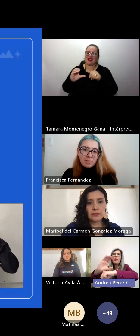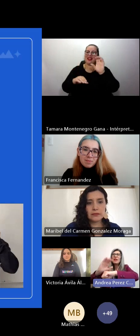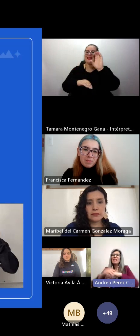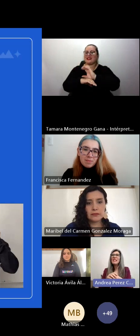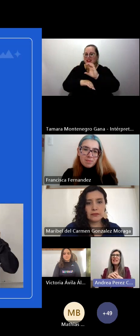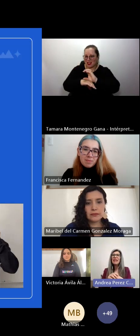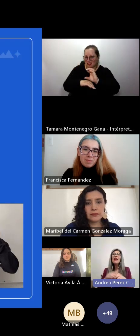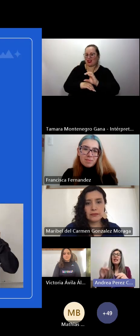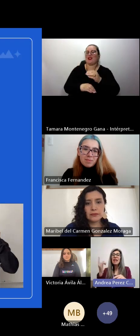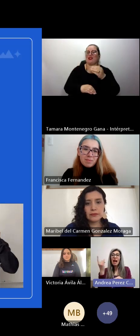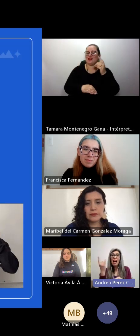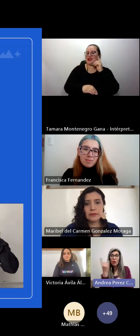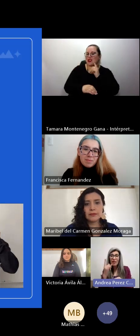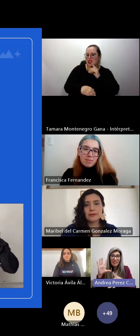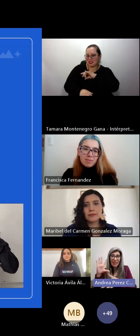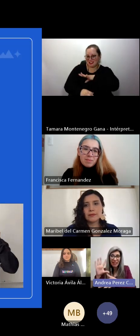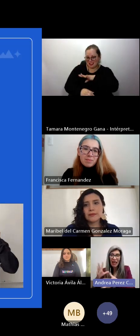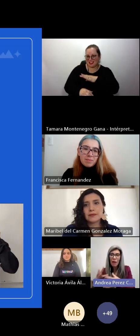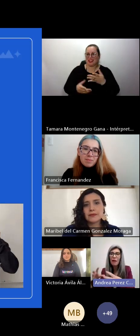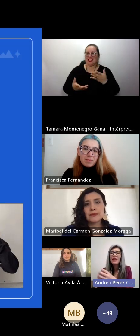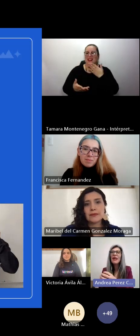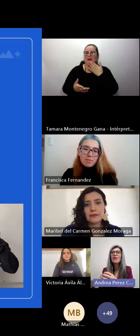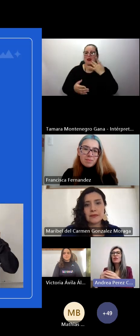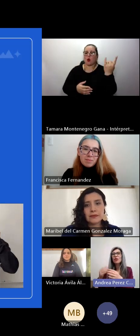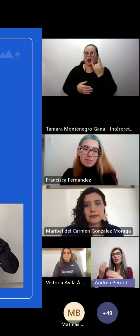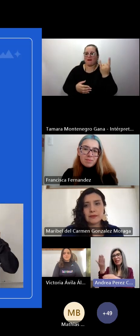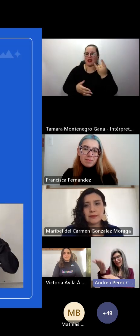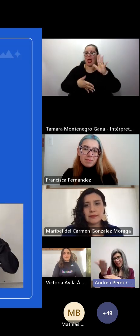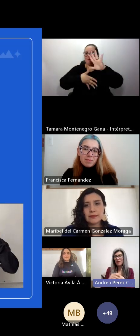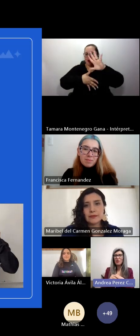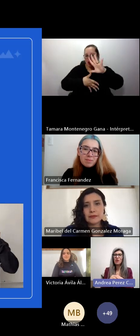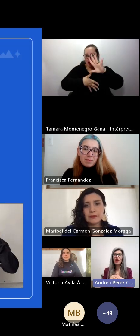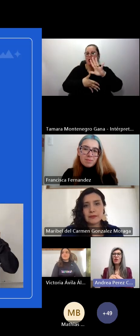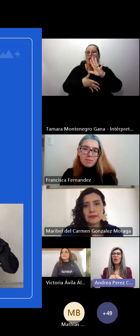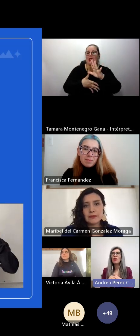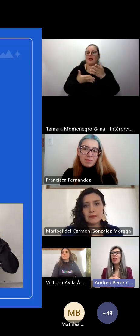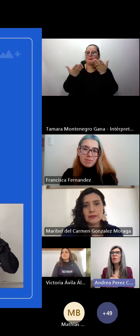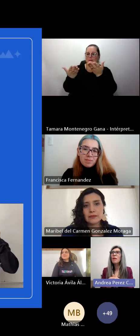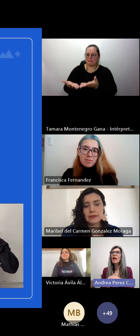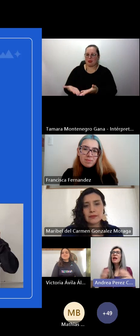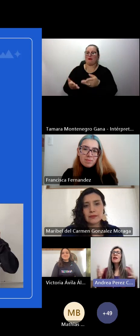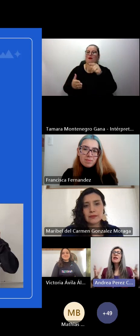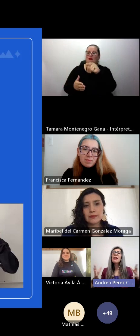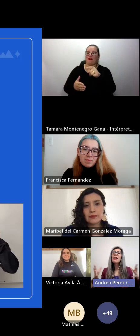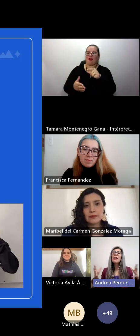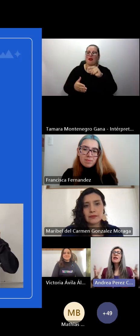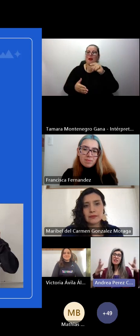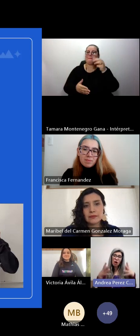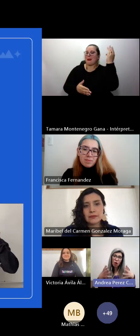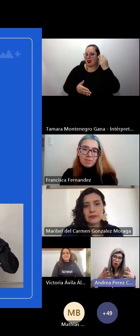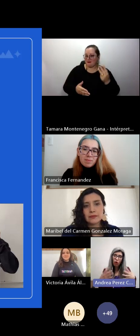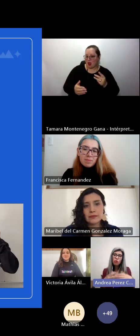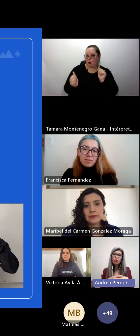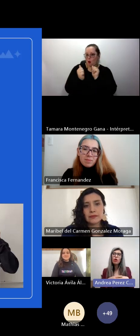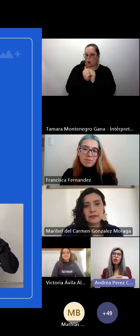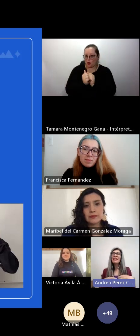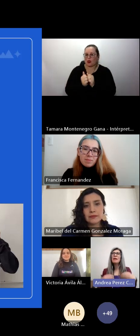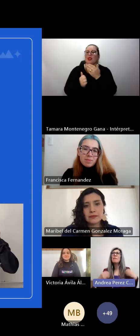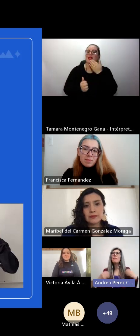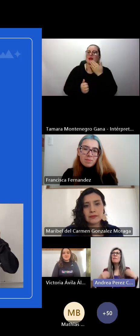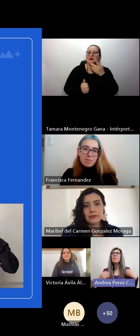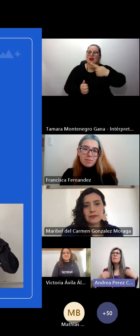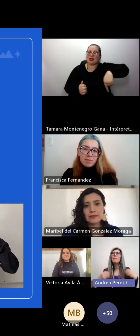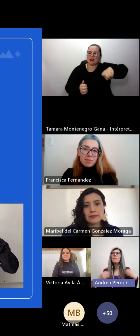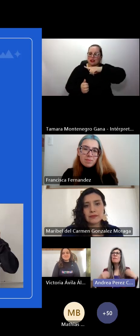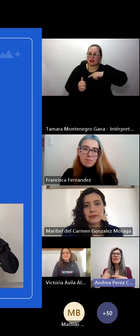Educadores Sordos de Chile, la Universidad de las Américas, ¿no es cierto?, a través de la profesional que hoy día nos acompaña, hemos organizado en conjunto